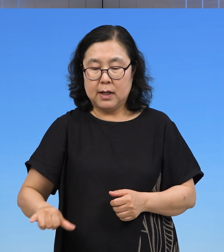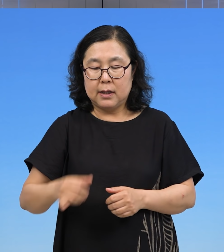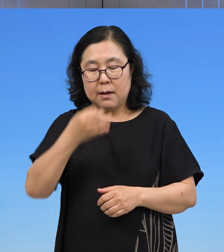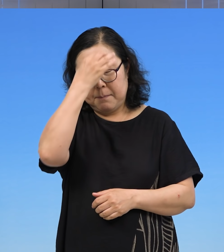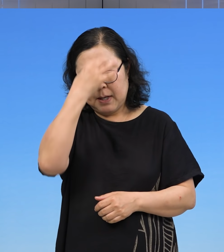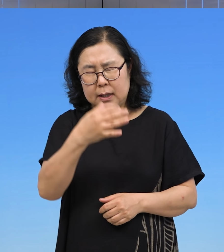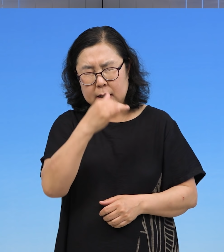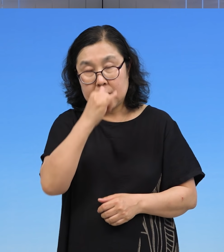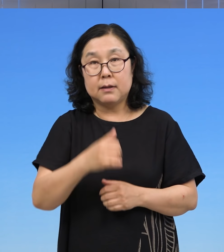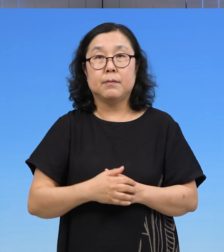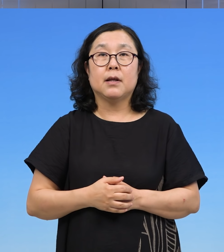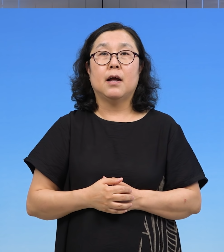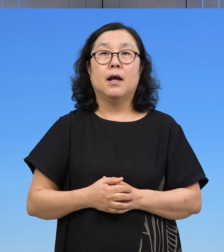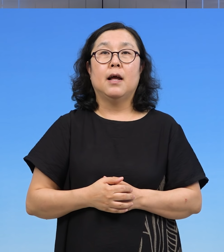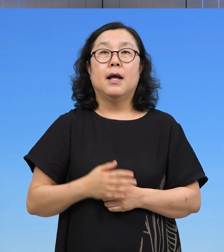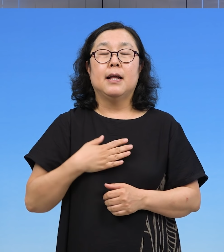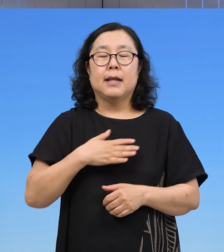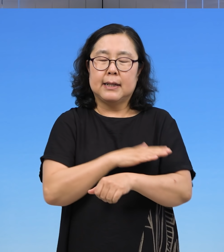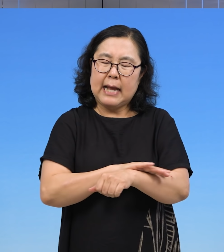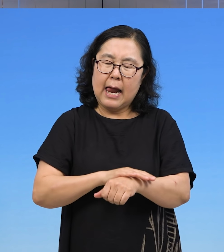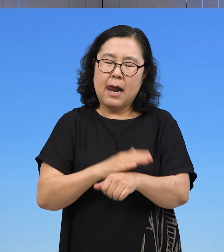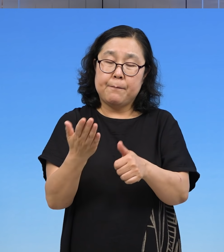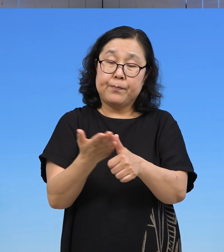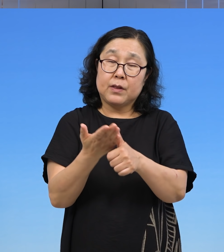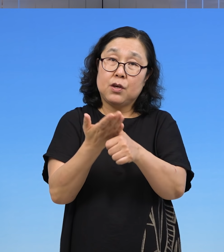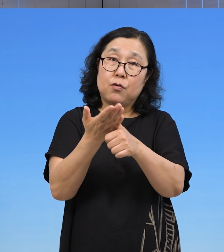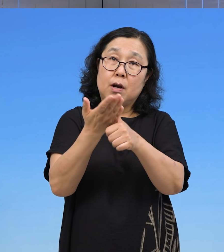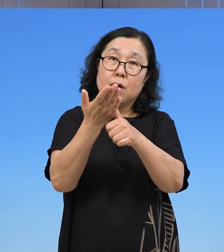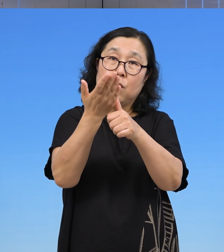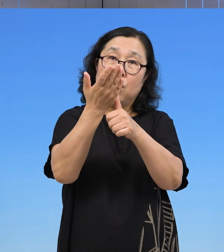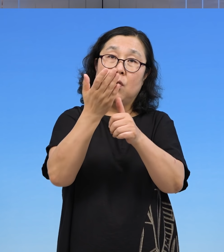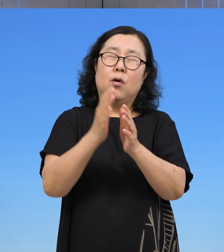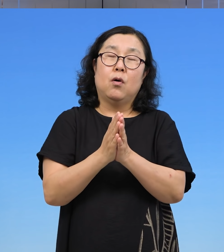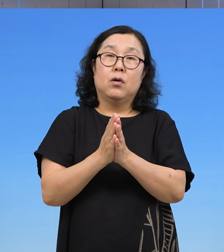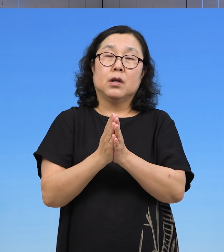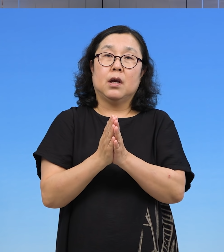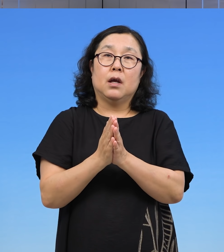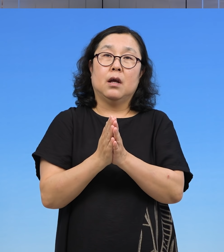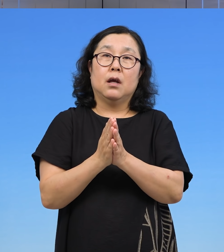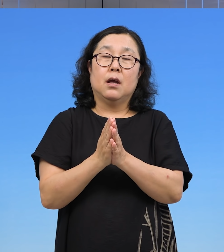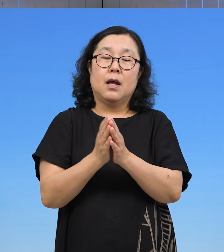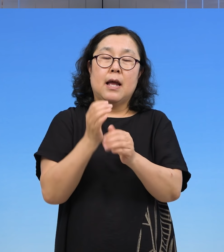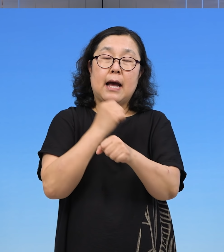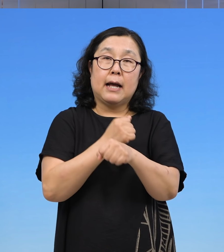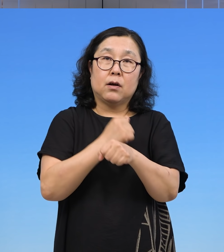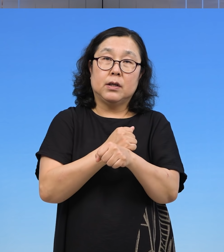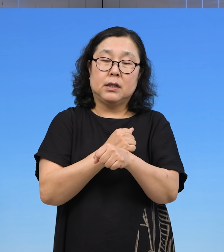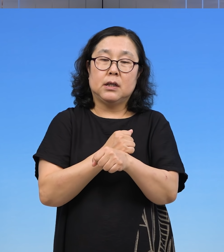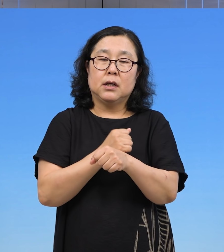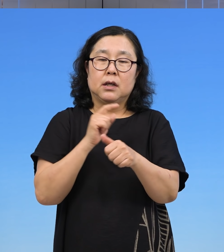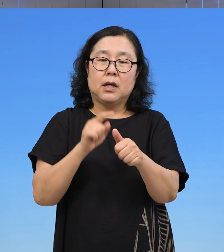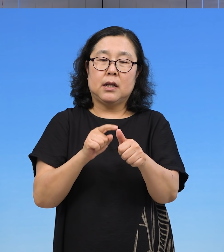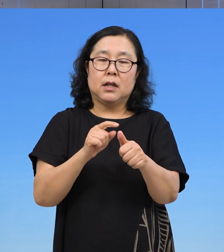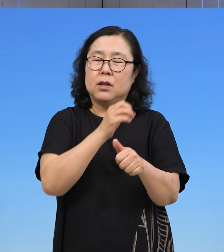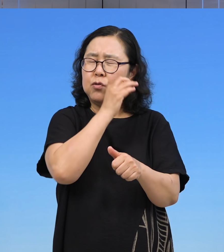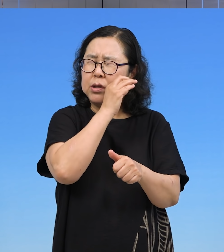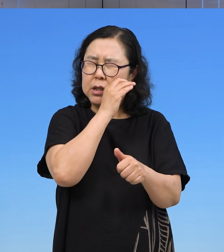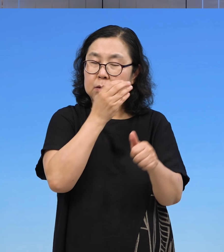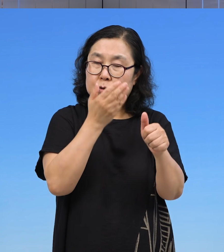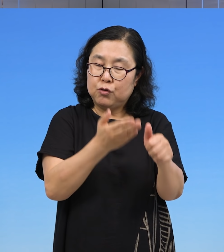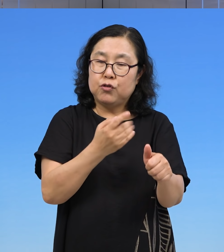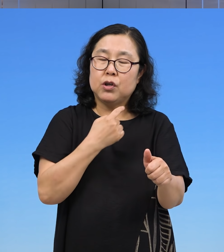미안한 게 있습니다 잘 키우려고 자극을 주느라고 한 게 오히려 이 아이들에게 수치심을 권하는